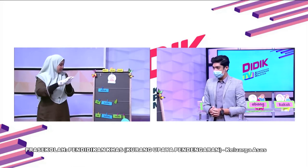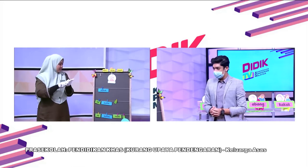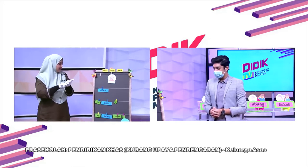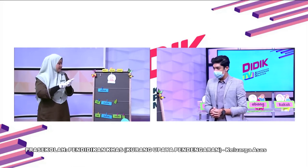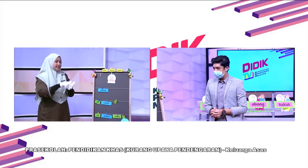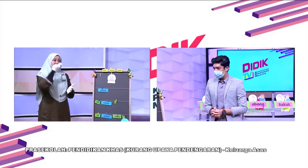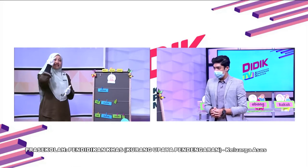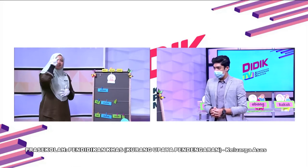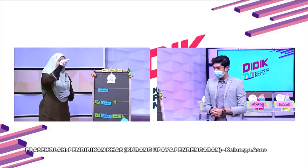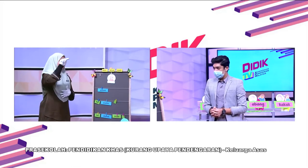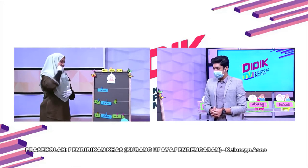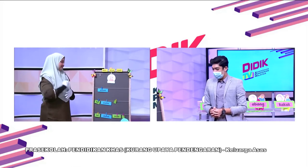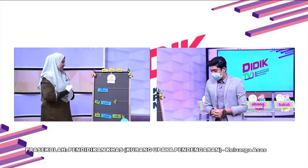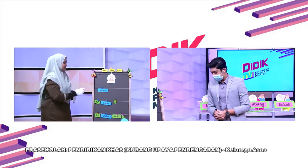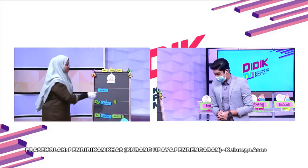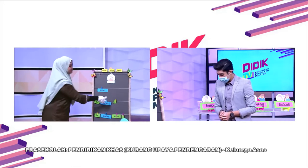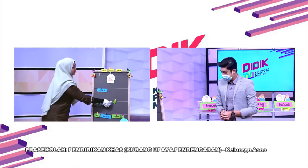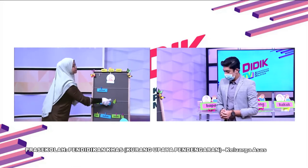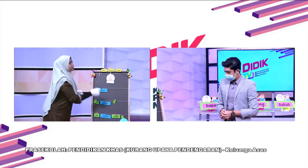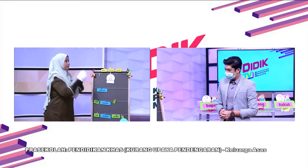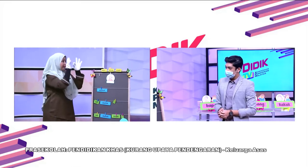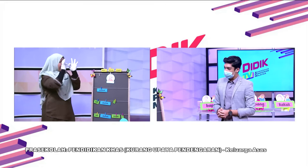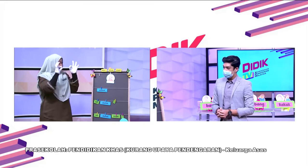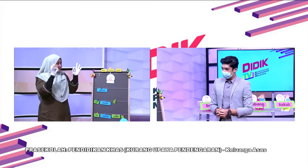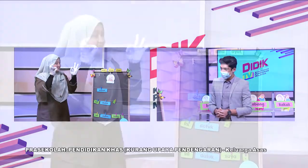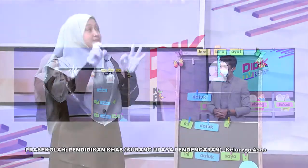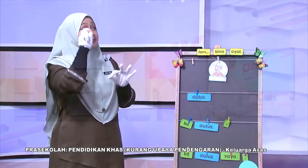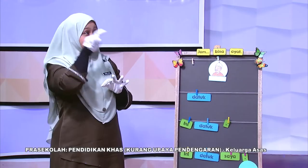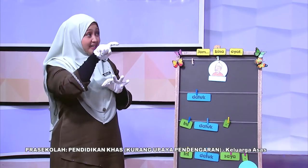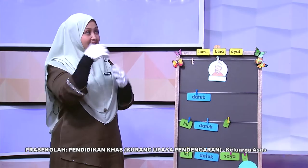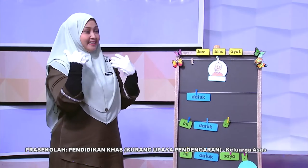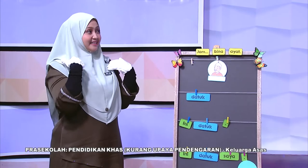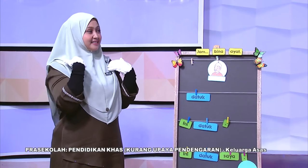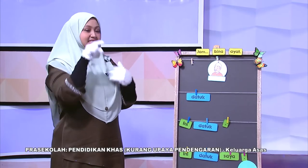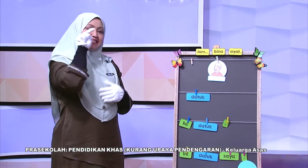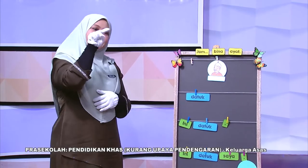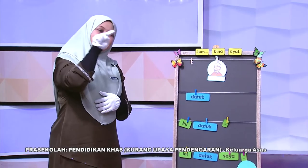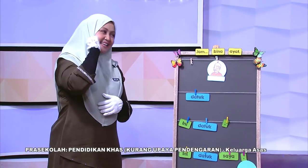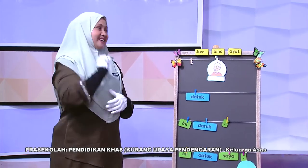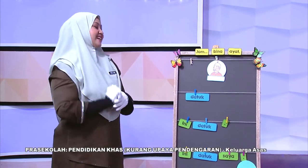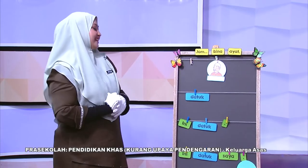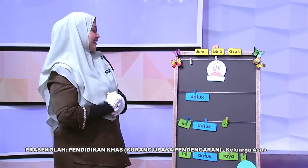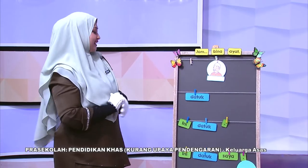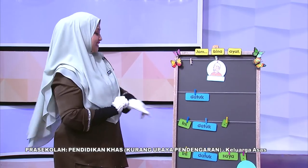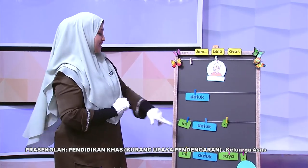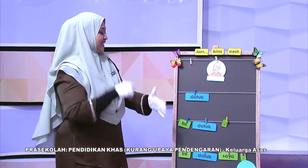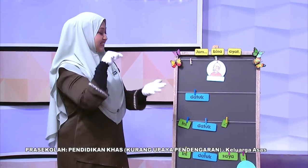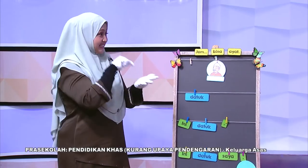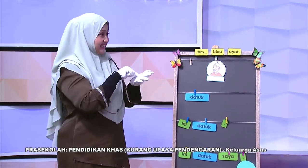amizade titik oke ayat mistik Aduh wah jadi ini